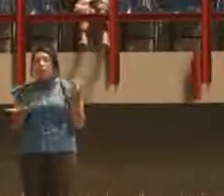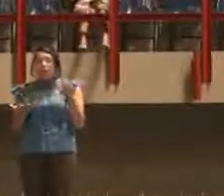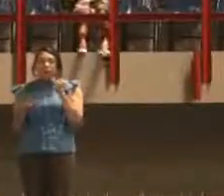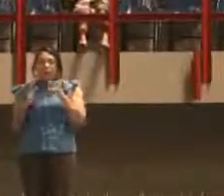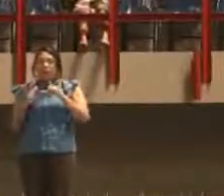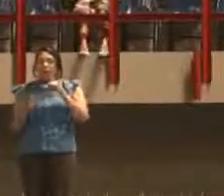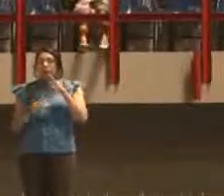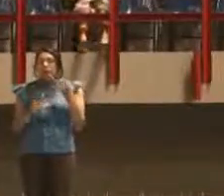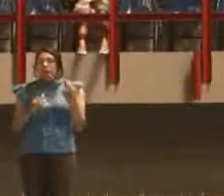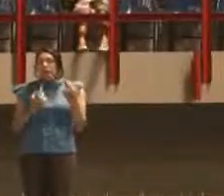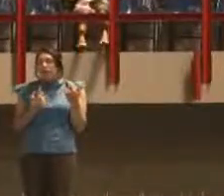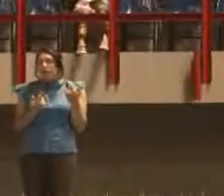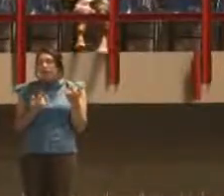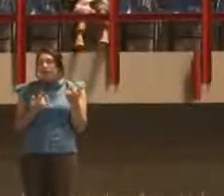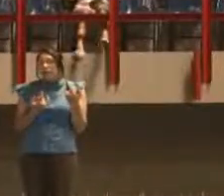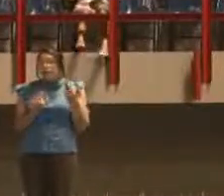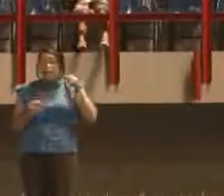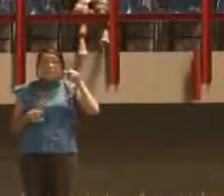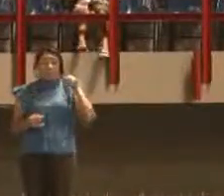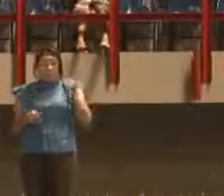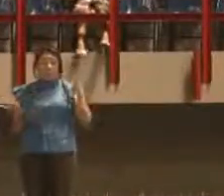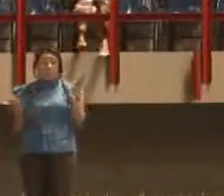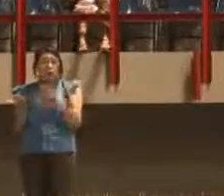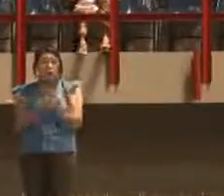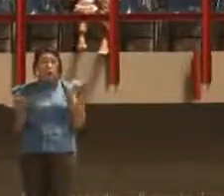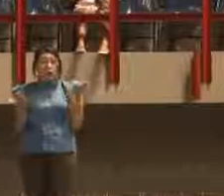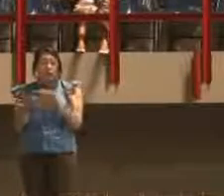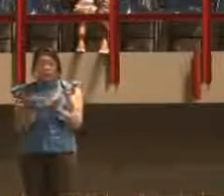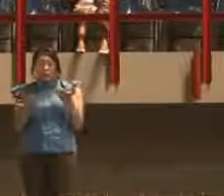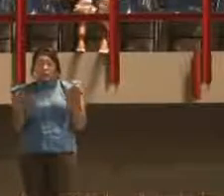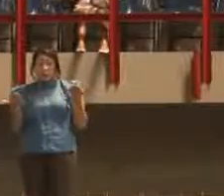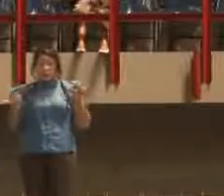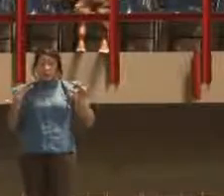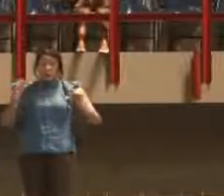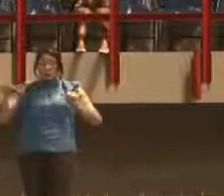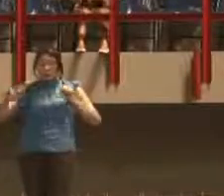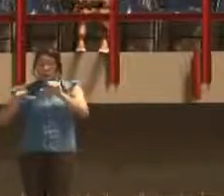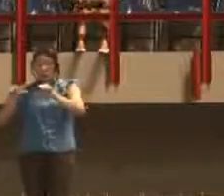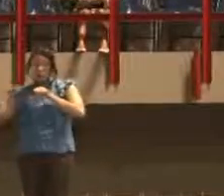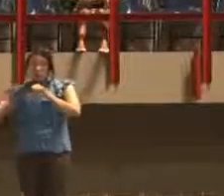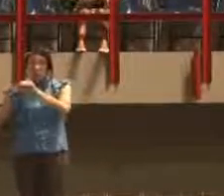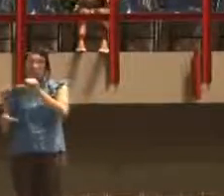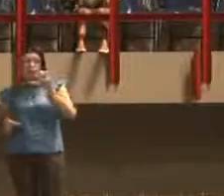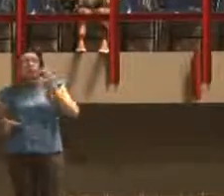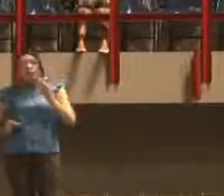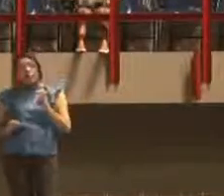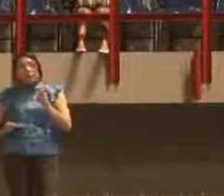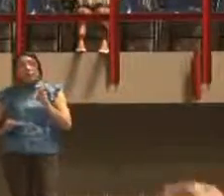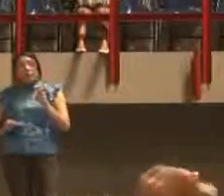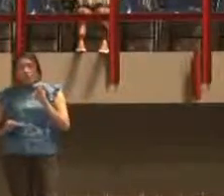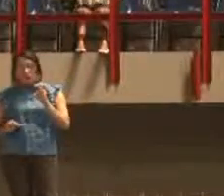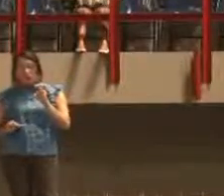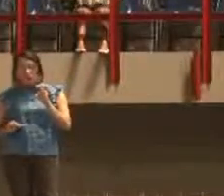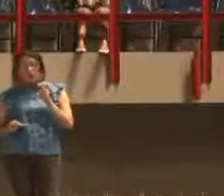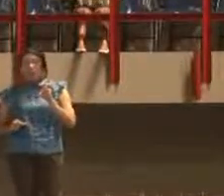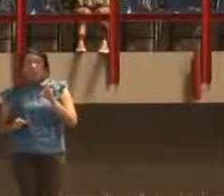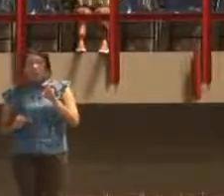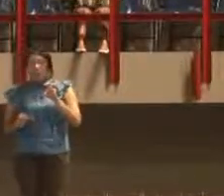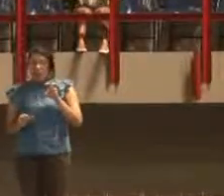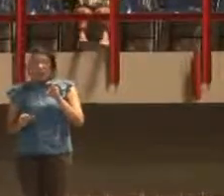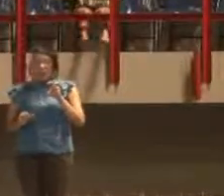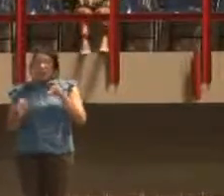vou dizer o seguinte, eu vou permutar as 5 pessoas, eu vou pegar as 5 pessoas e vou trocar de posição as com as